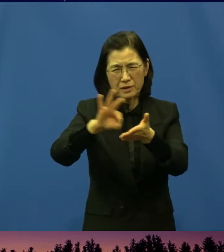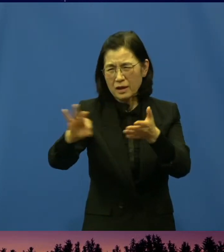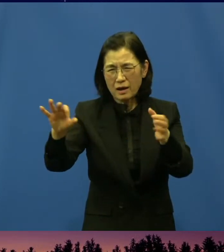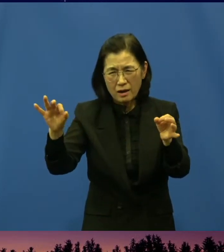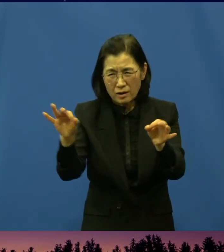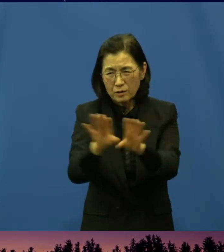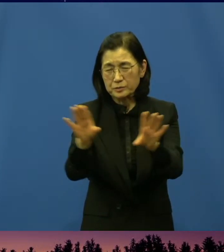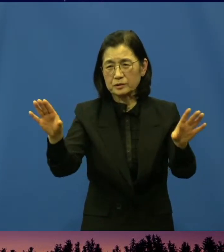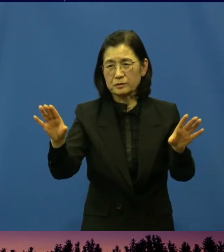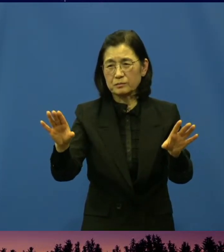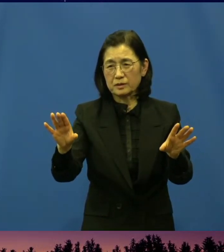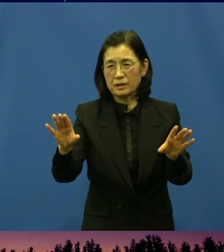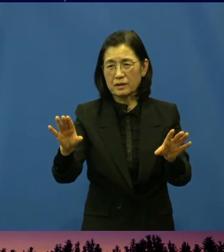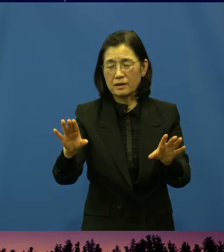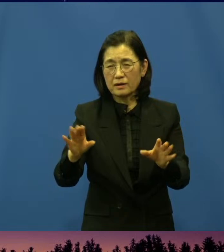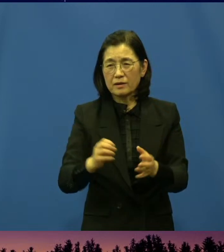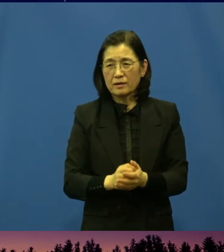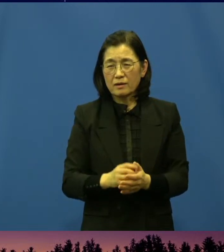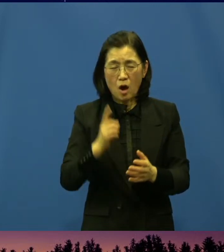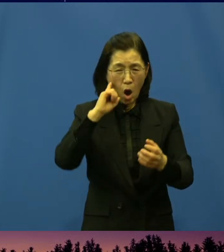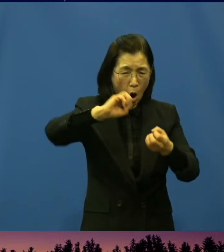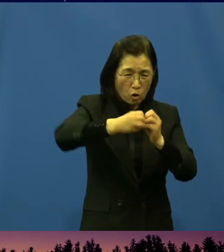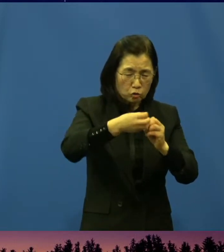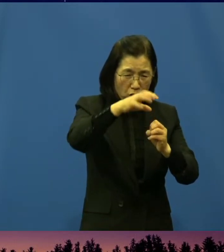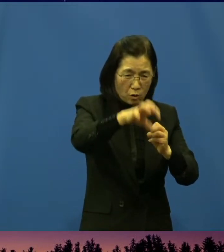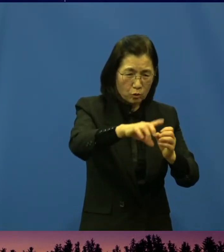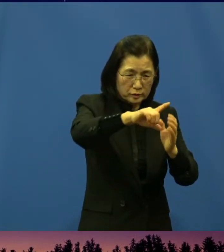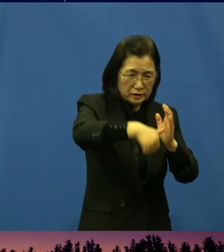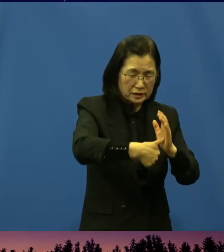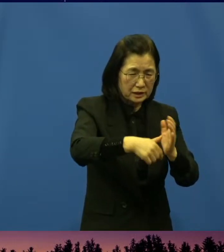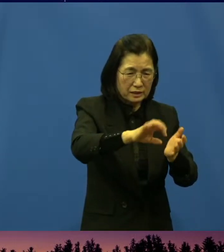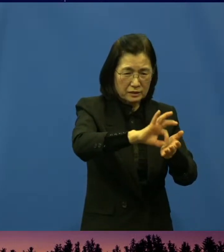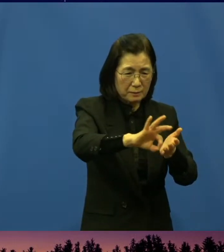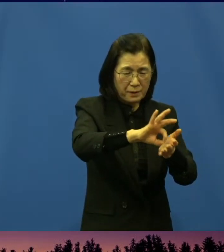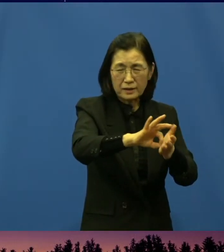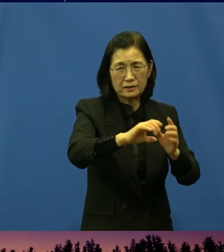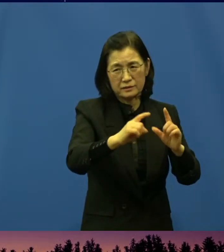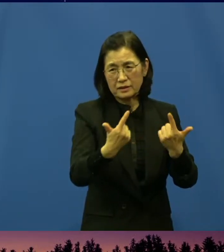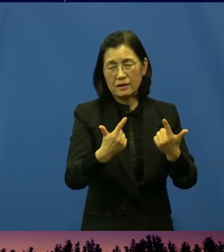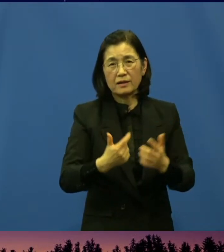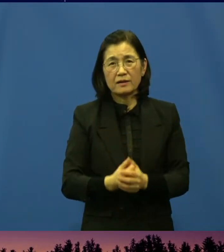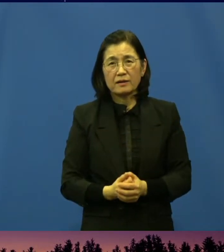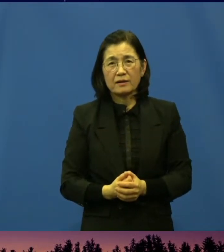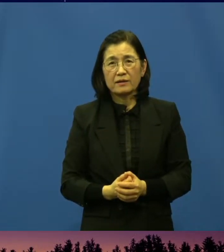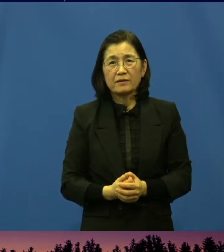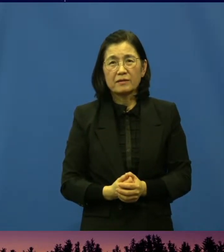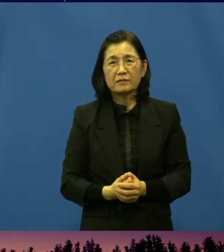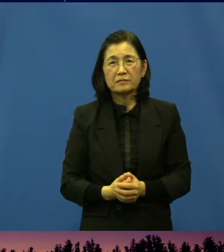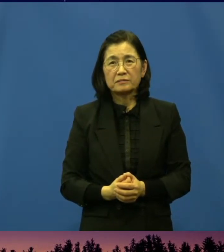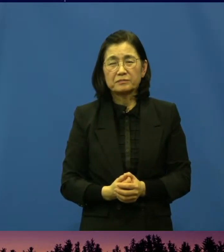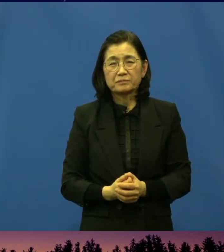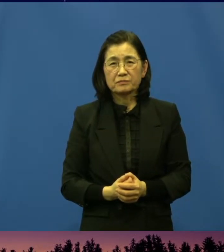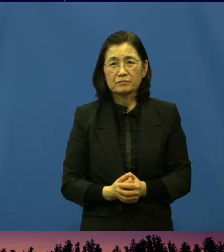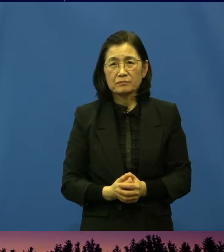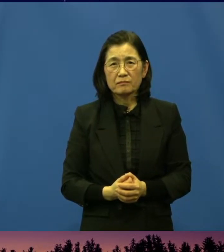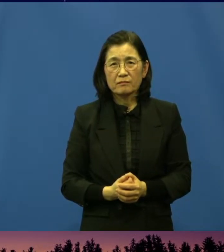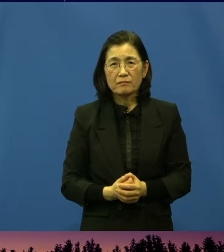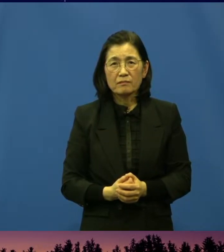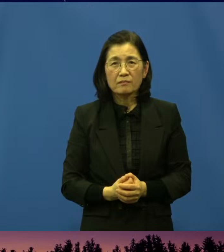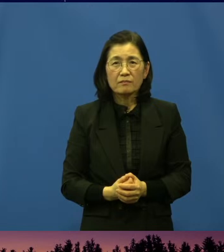충만한 순간 엉뚱한 곳에 시간을 빼앗기지 않아요. 엉뚱한 곳에 내 마음이 막 흔들리지 않아요.